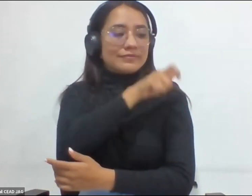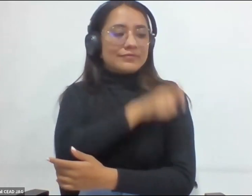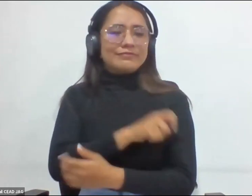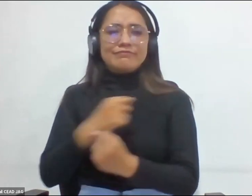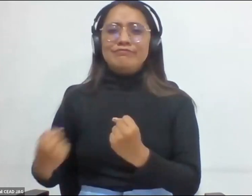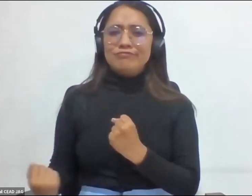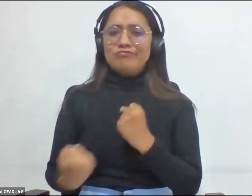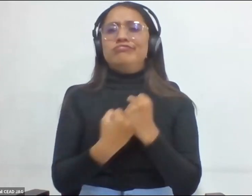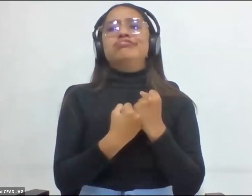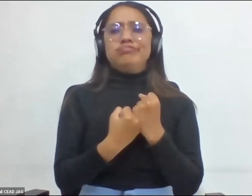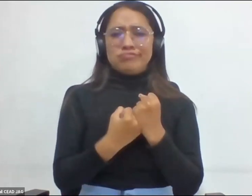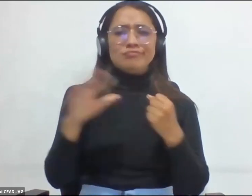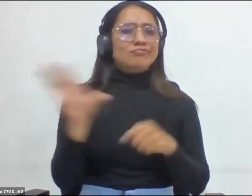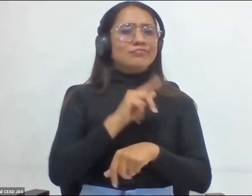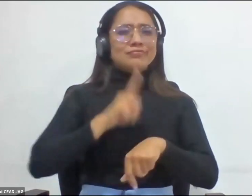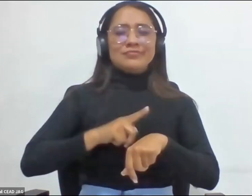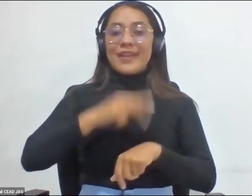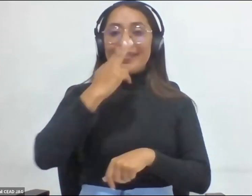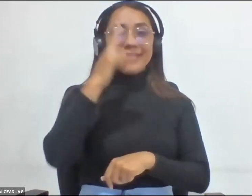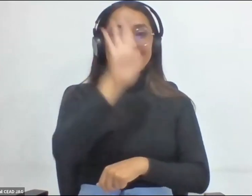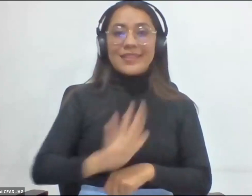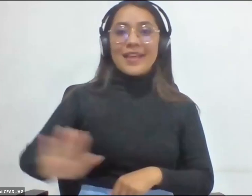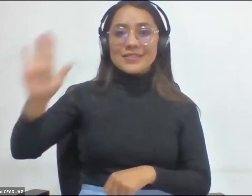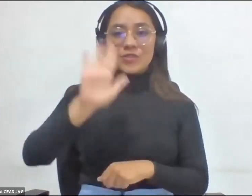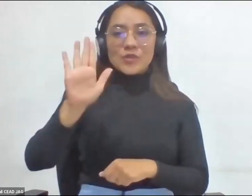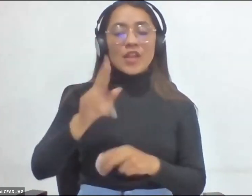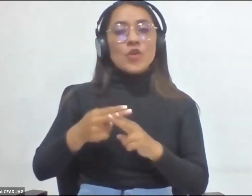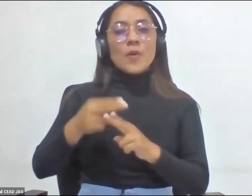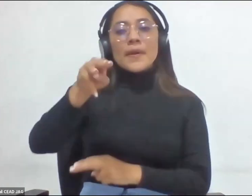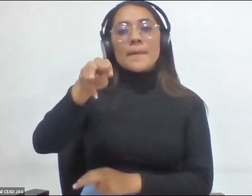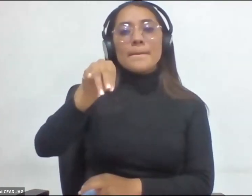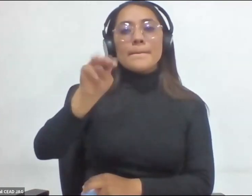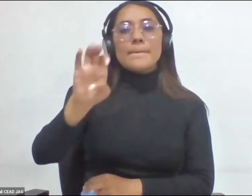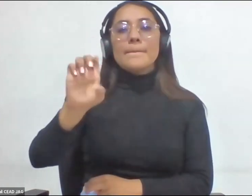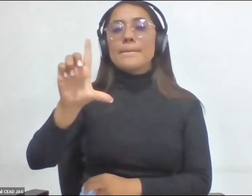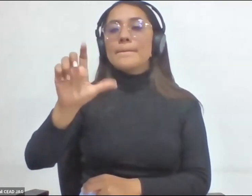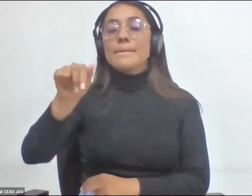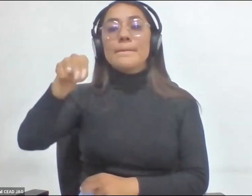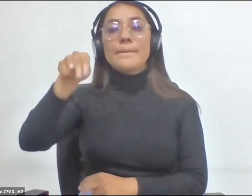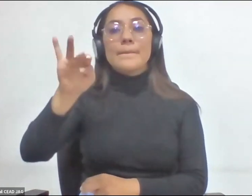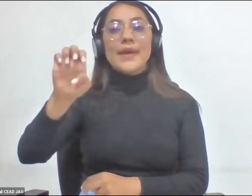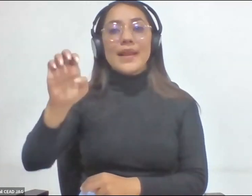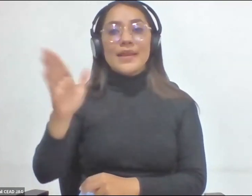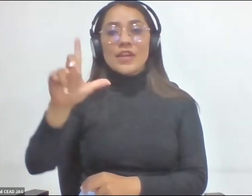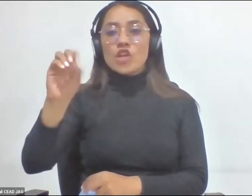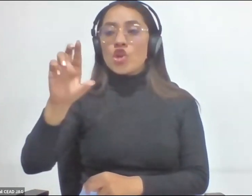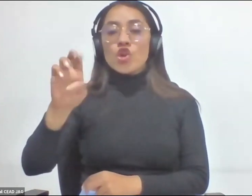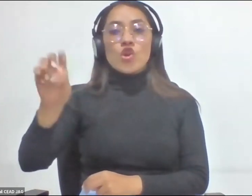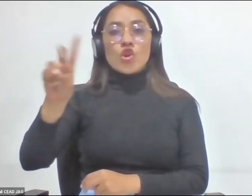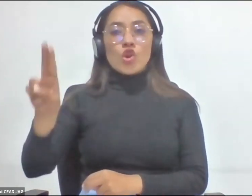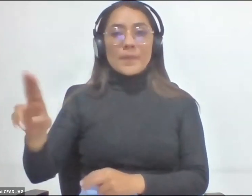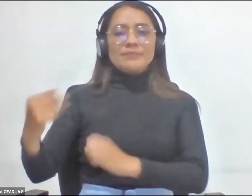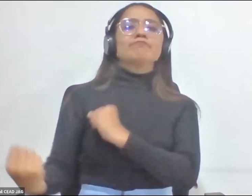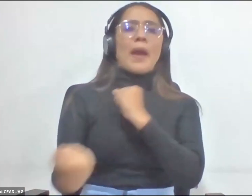en a nivel nacional que es Melanie López quienes nos nuestro apoyo en la política y en